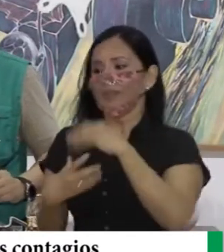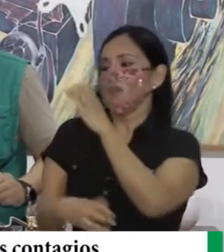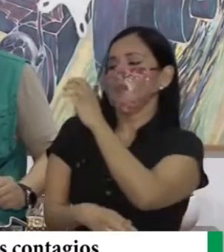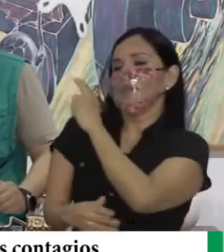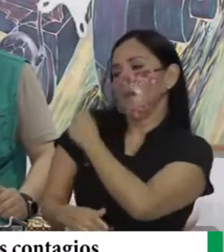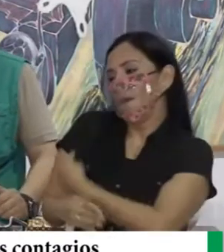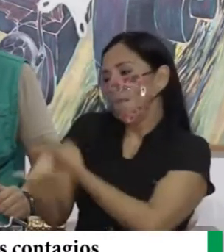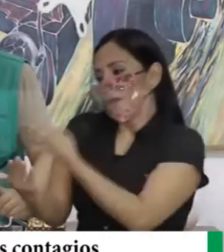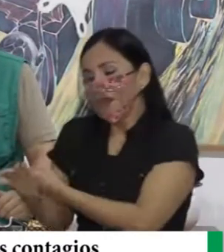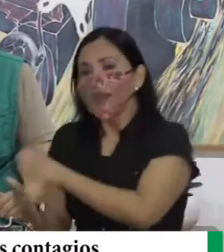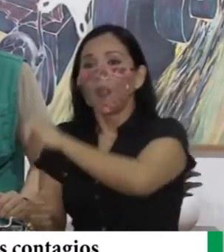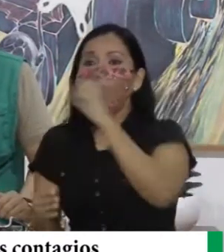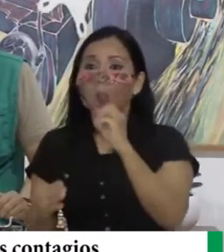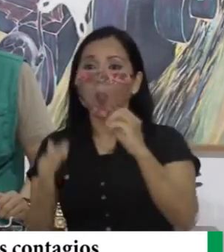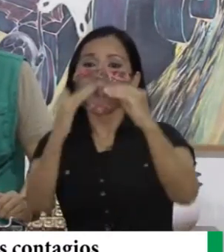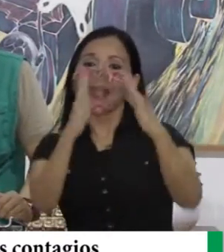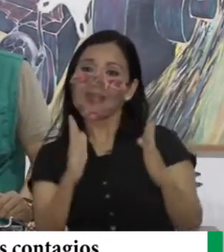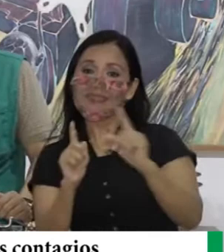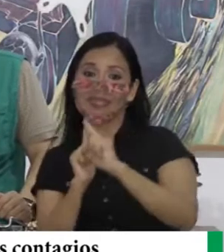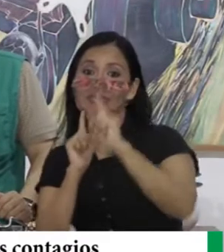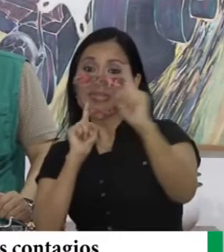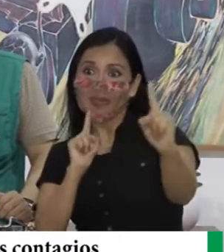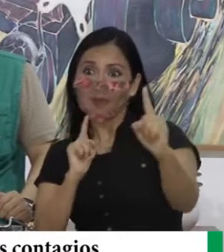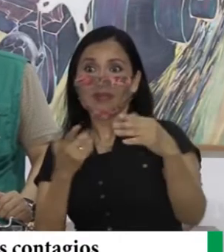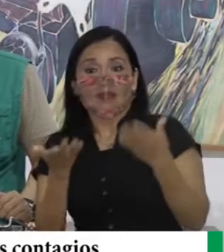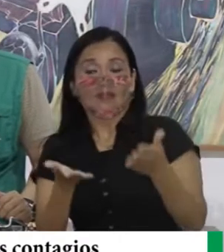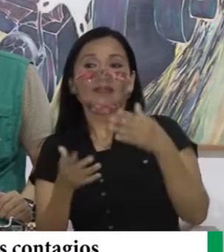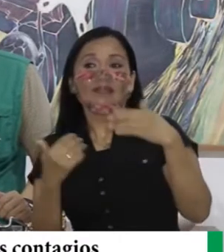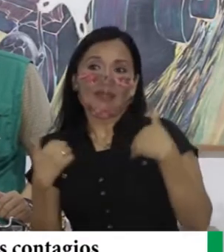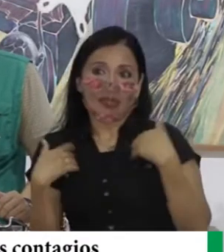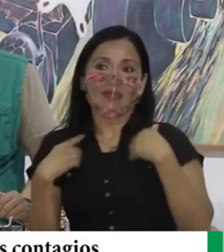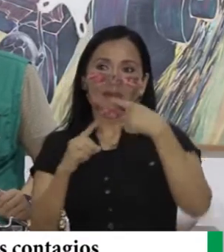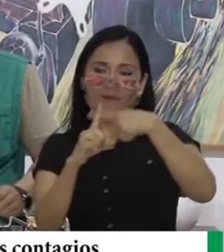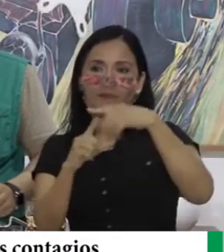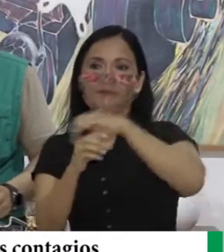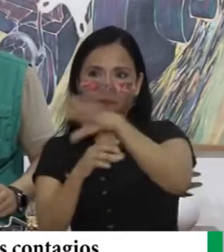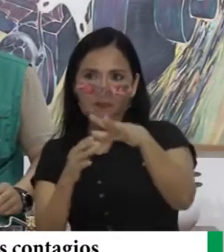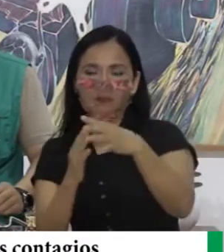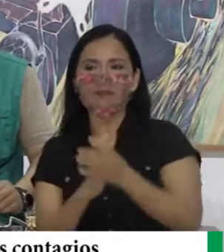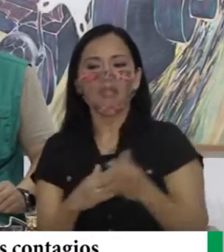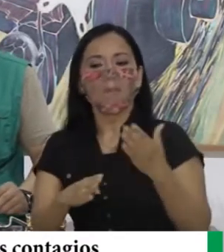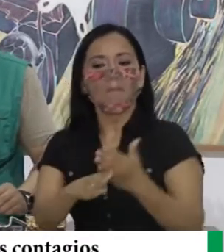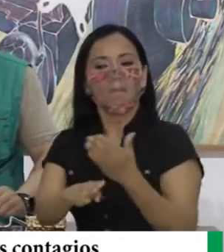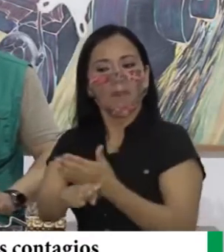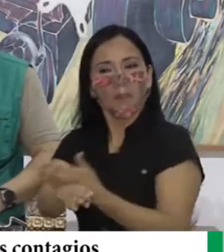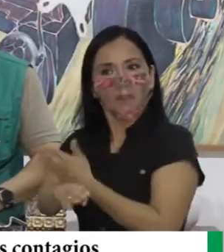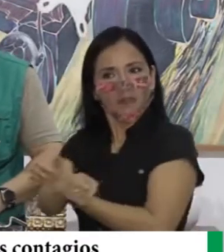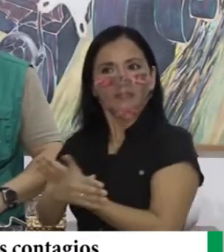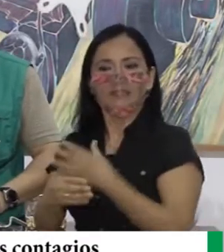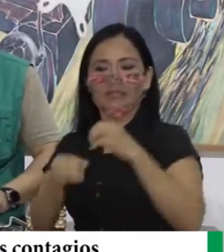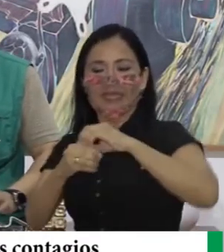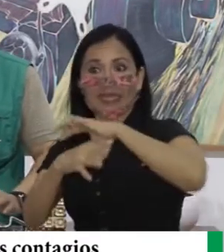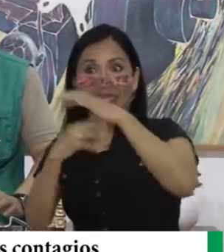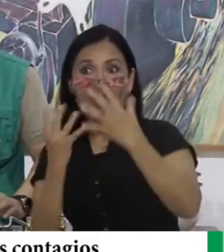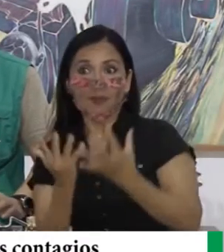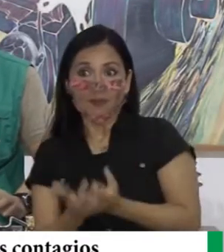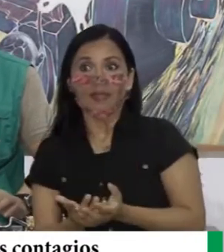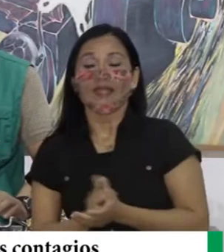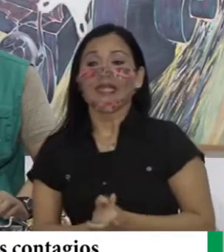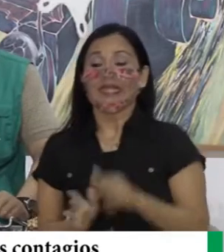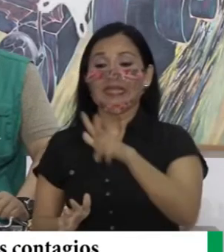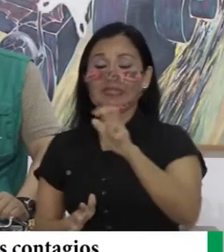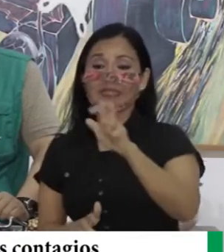sus respectivos domicilios en aislamiento domiciliario y otros no, que están en pleno proceso de la epidemia. De